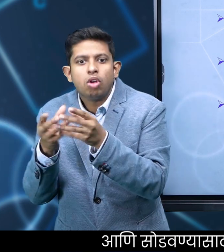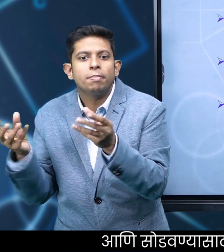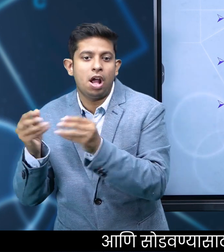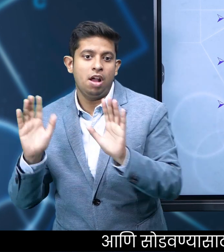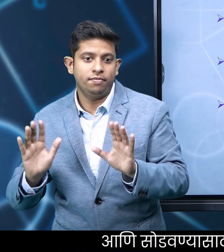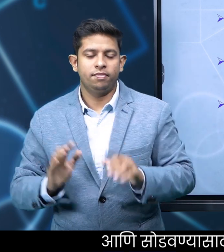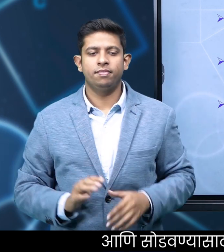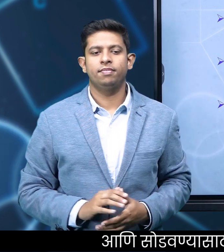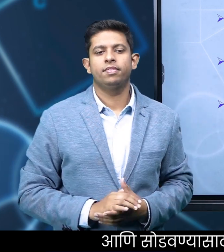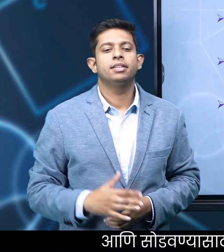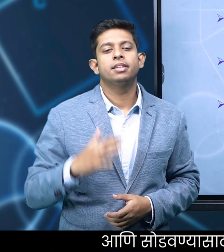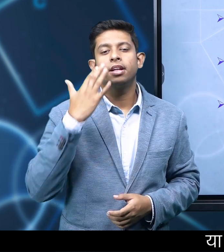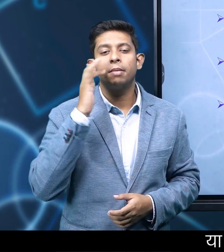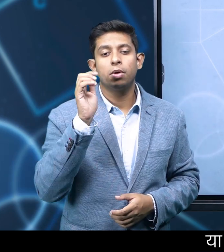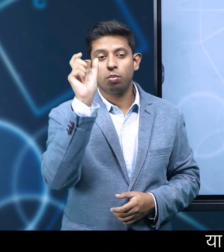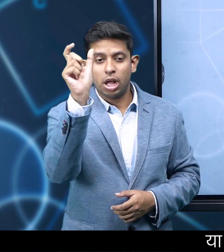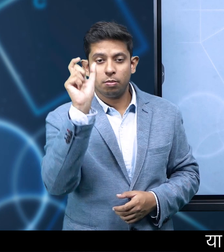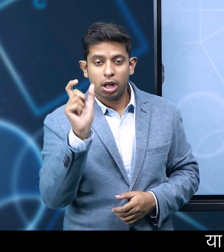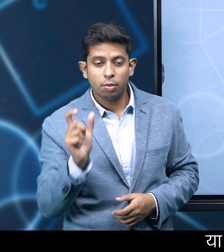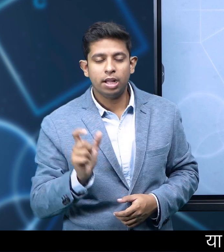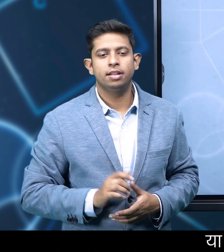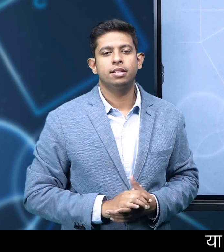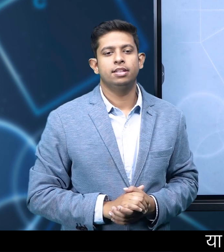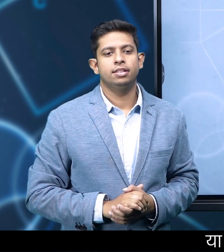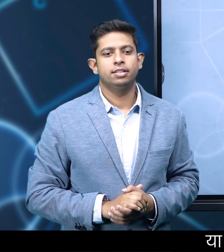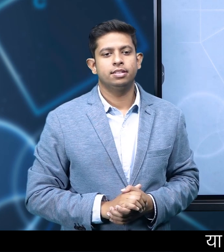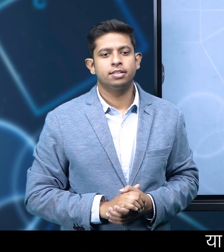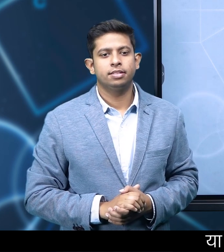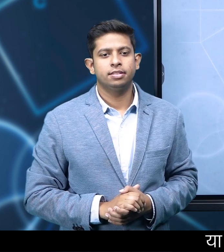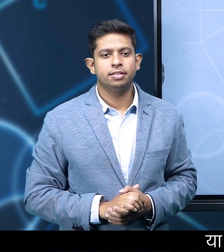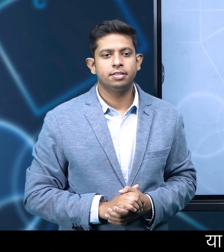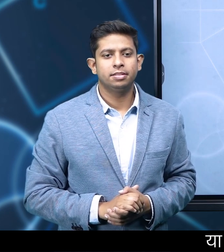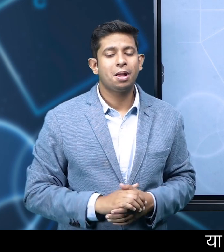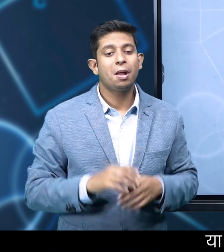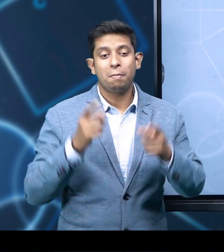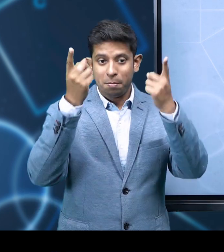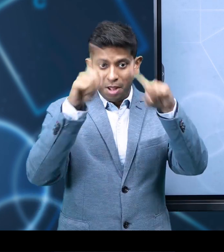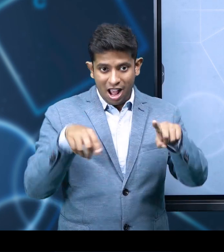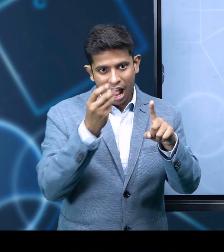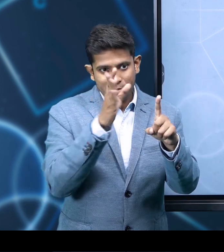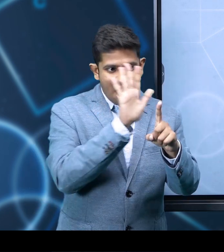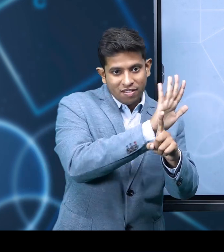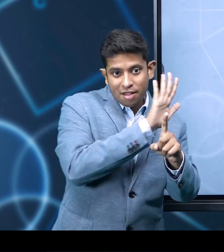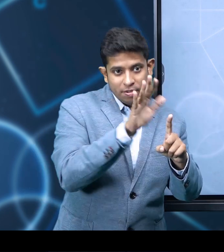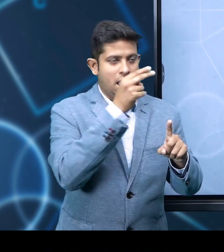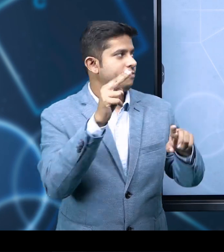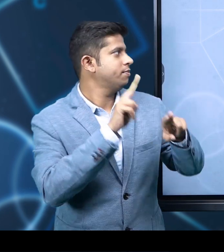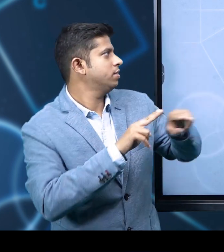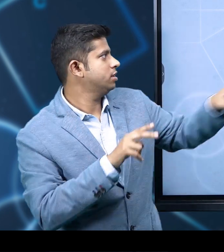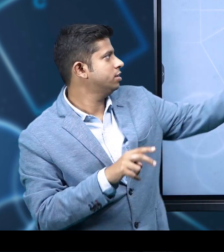शिका. या धड्यातील कीवर्ड्स आहेत घटक,